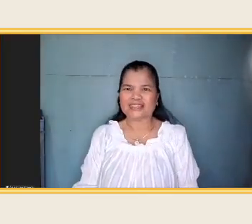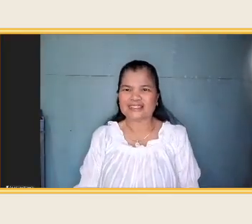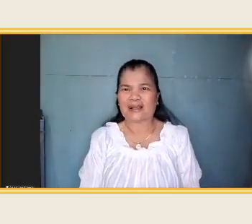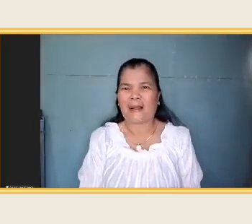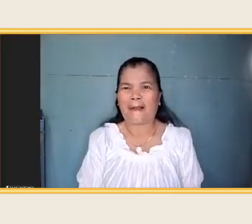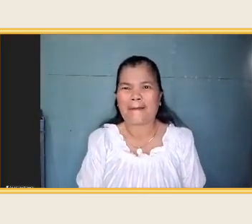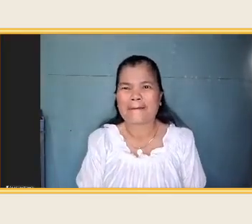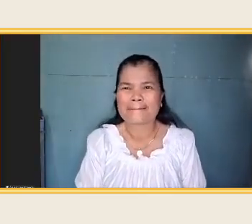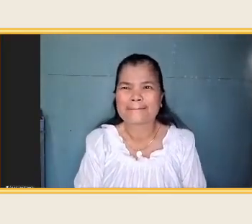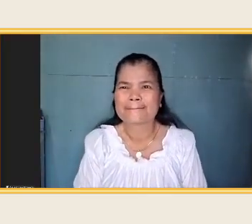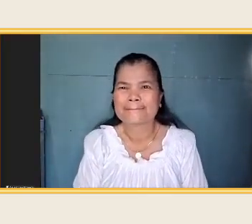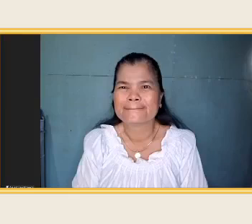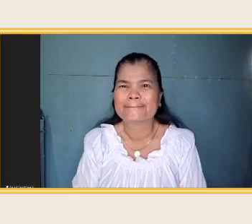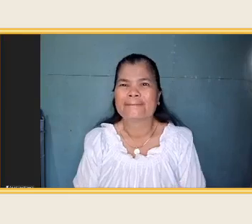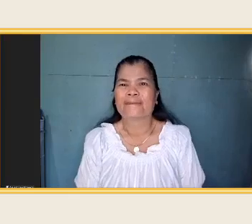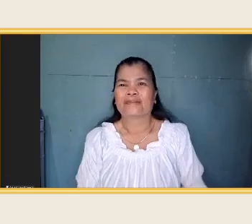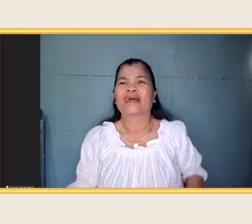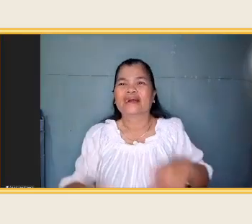next please.